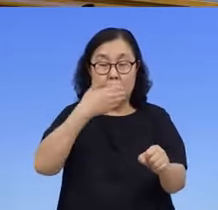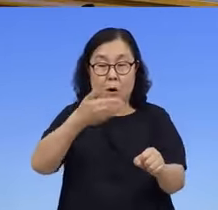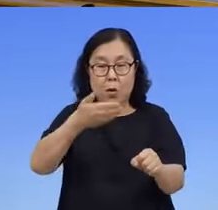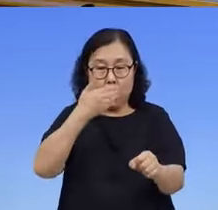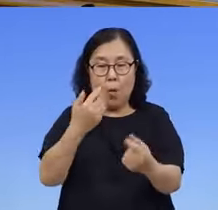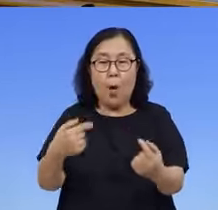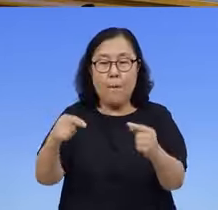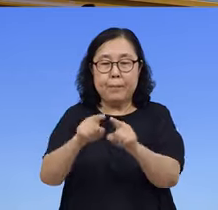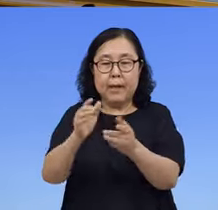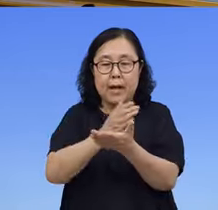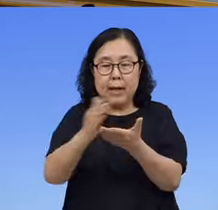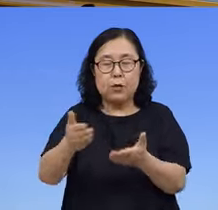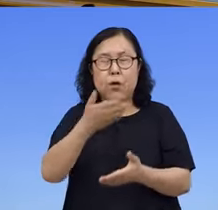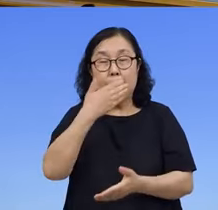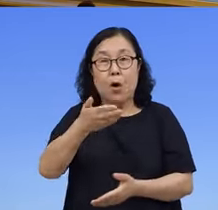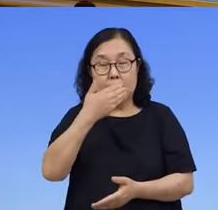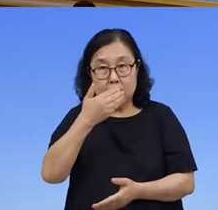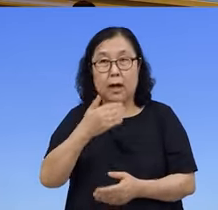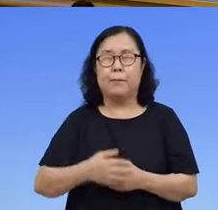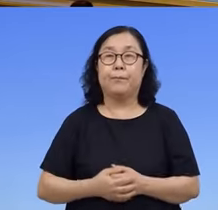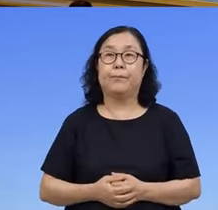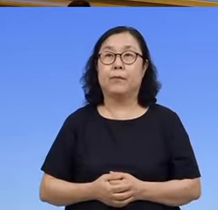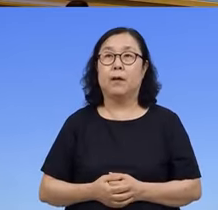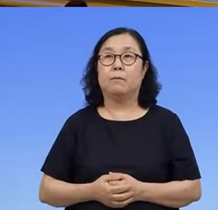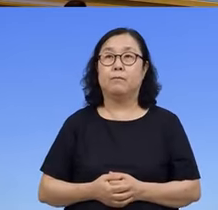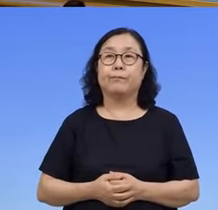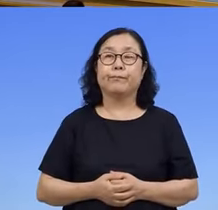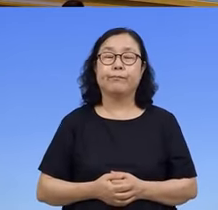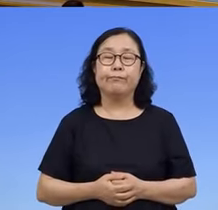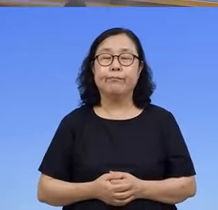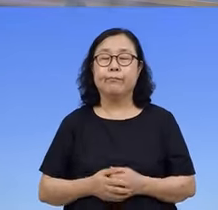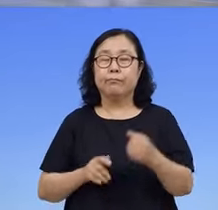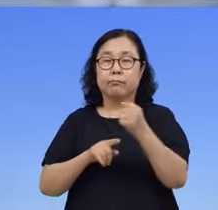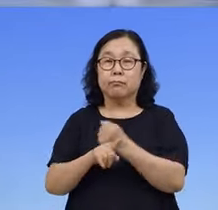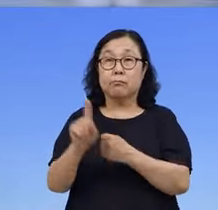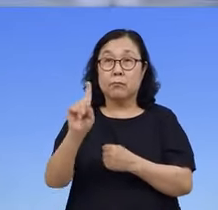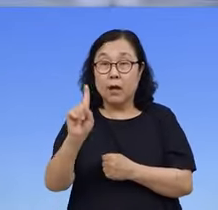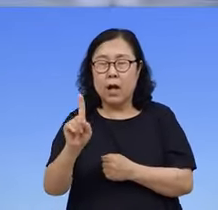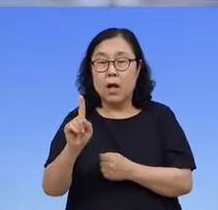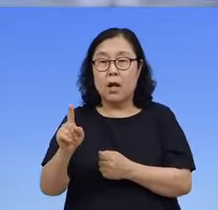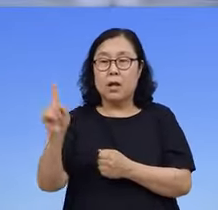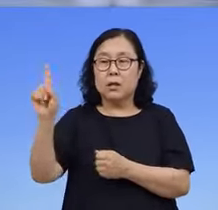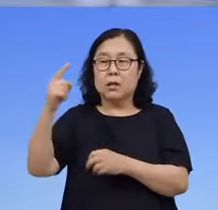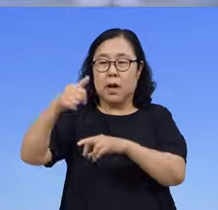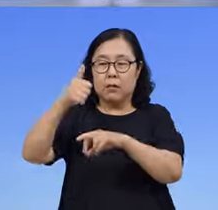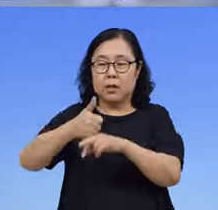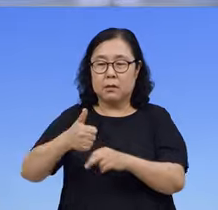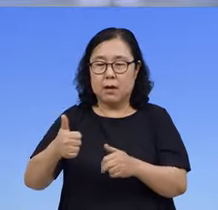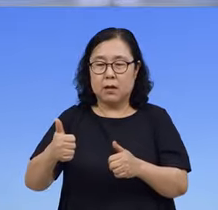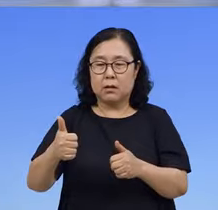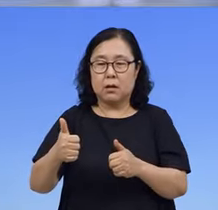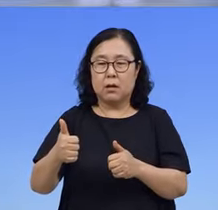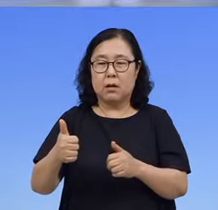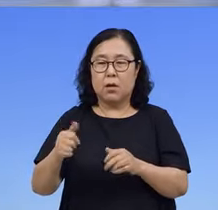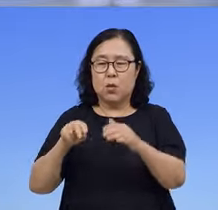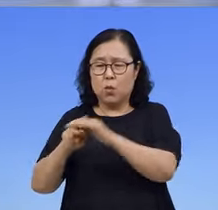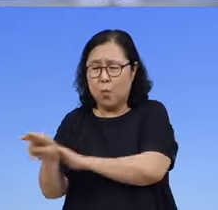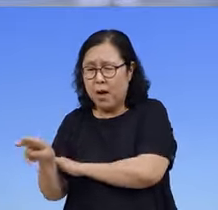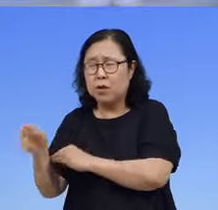함께한 자들에게도 주지 아니하였느냐? 이게 무슨 내용인가 하면은요, 그 당시 다윗은 쫓기던 신세예요.